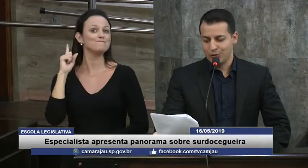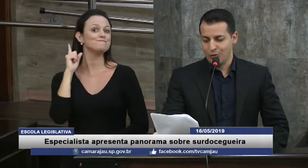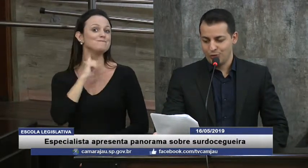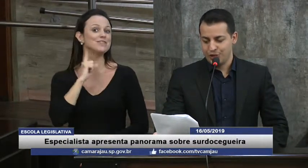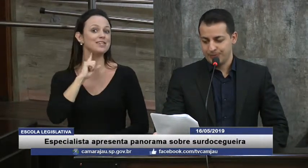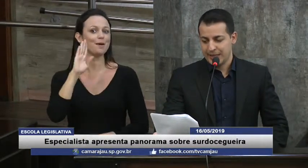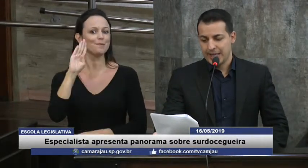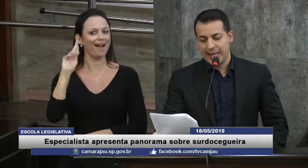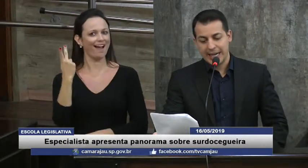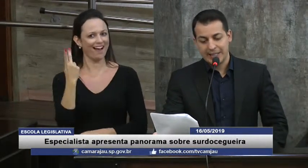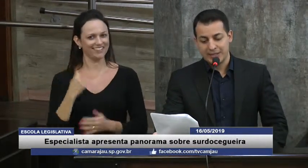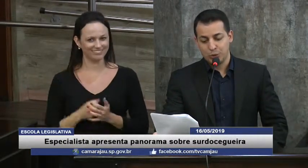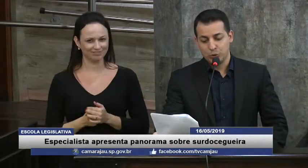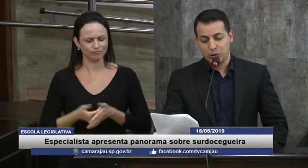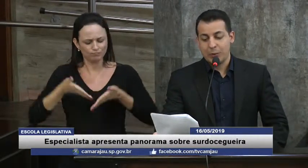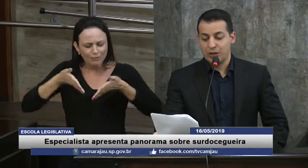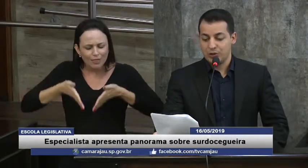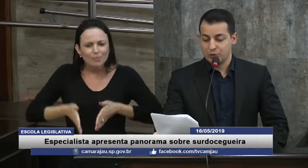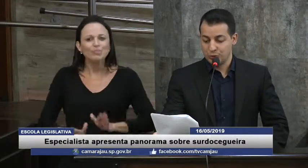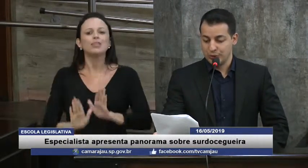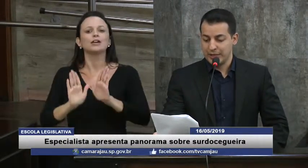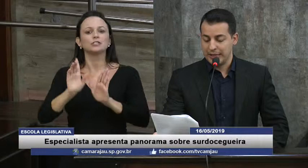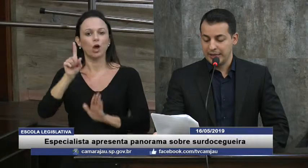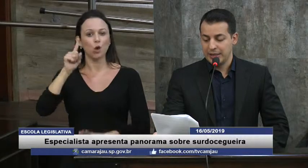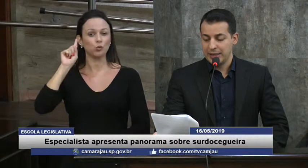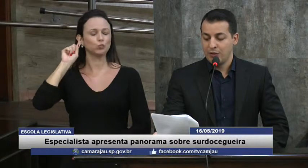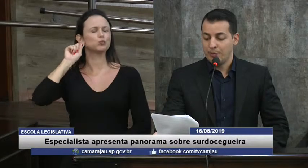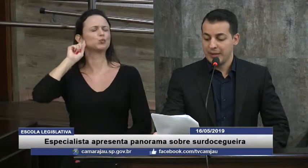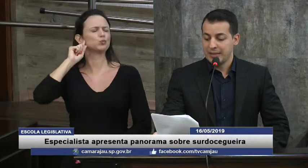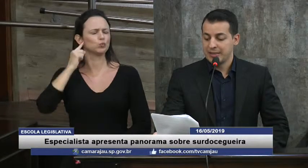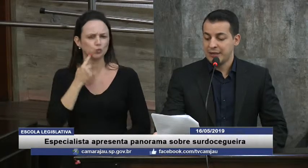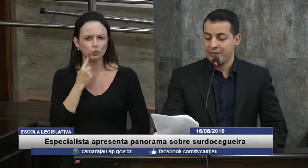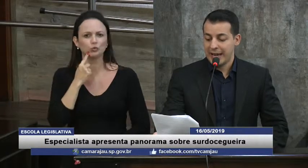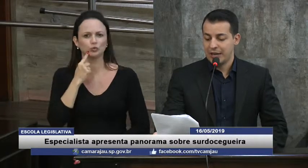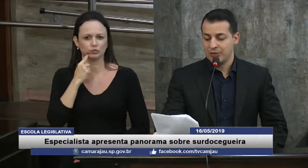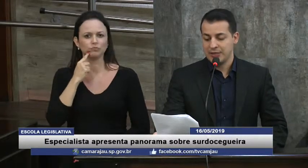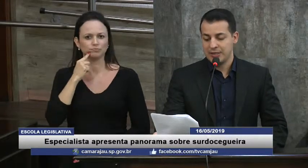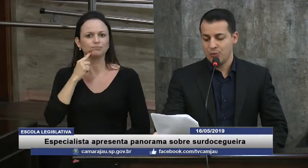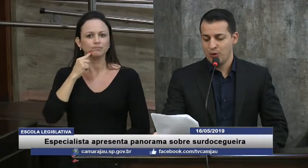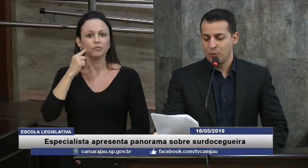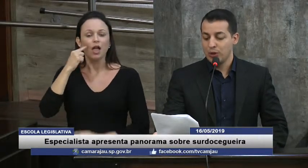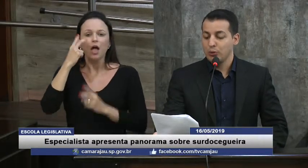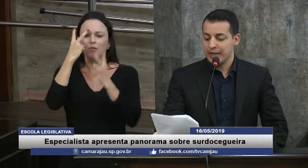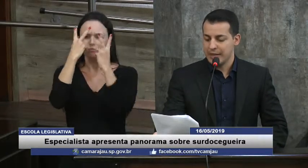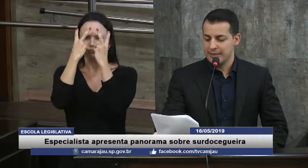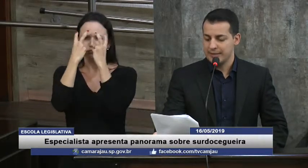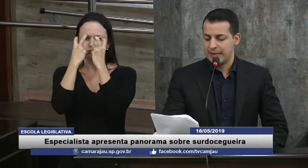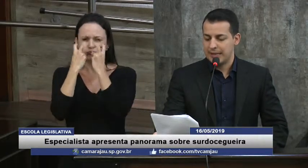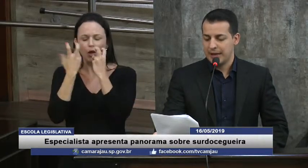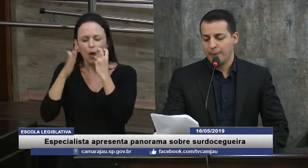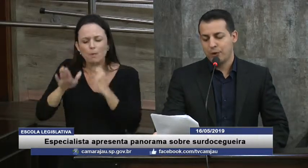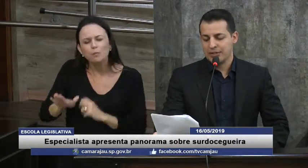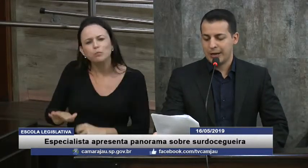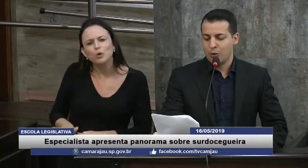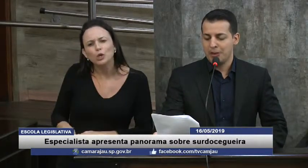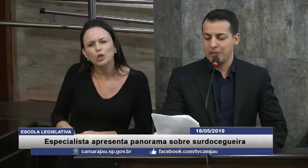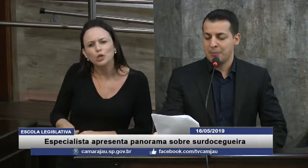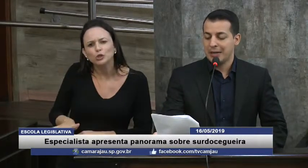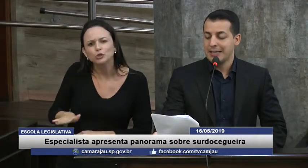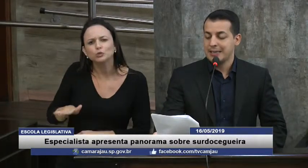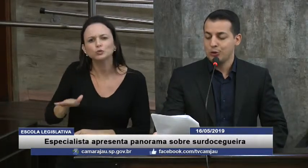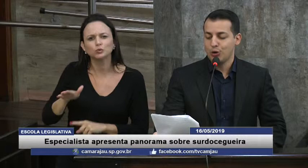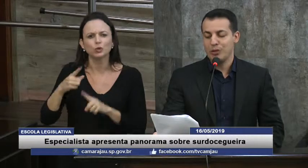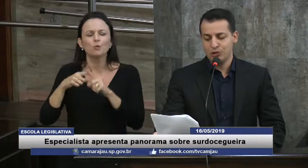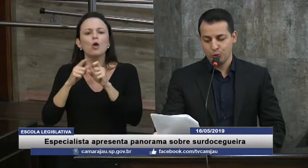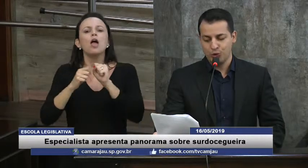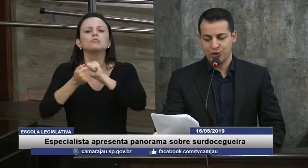Belo Horizonte. Ela nasceu totalmente surda e teve perda severa de visão quando criança, após ser acometida